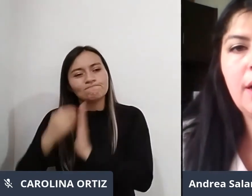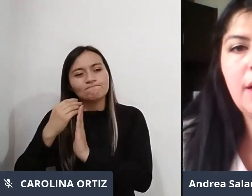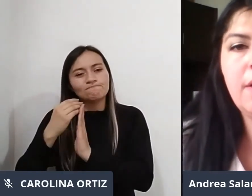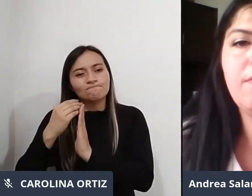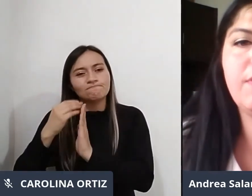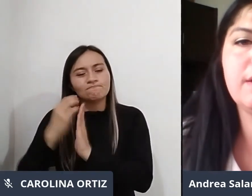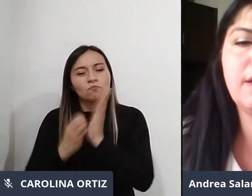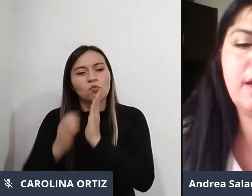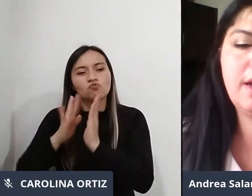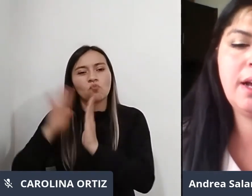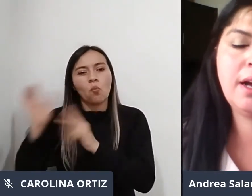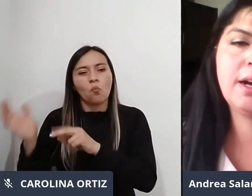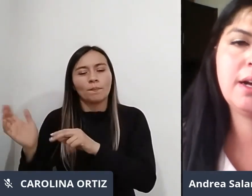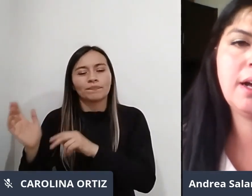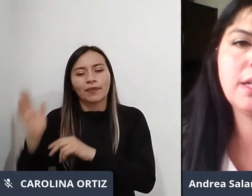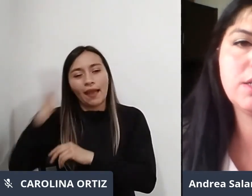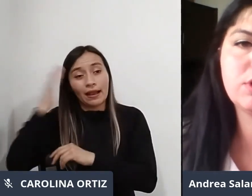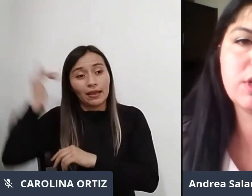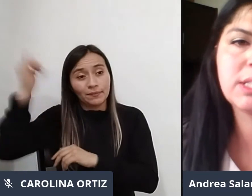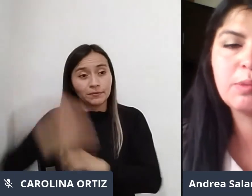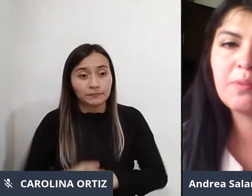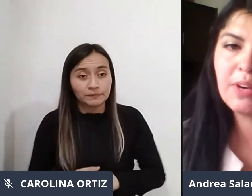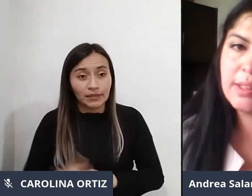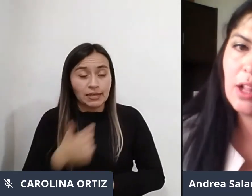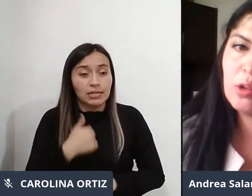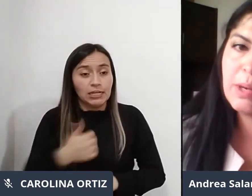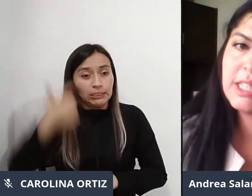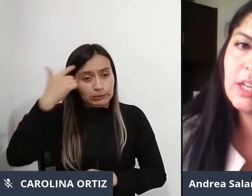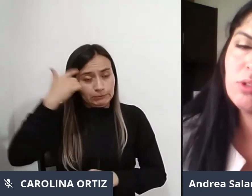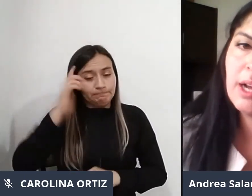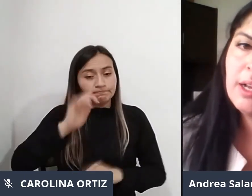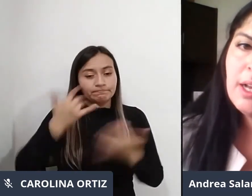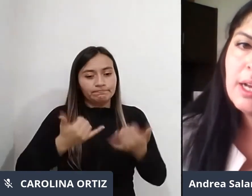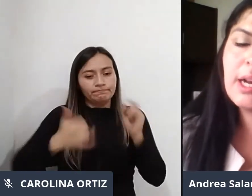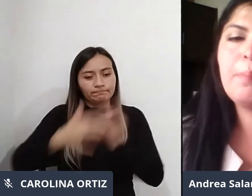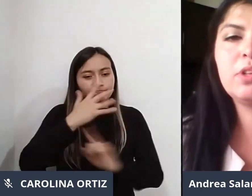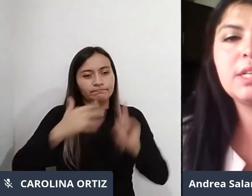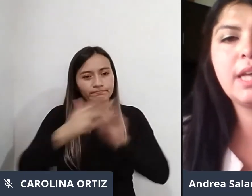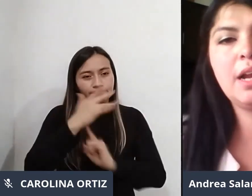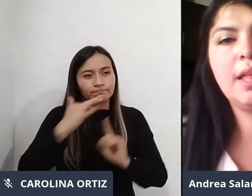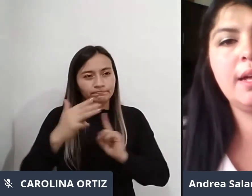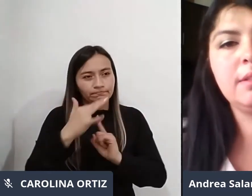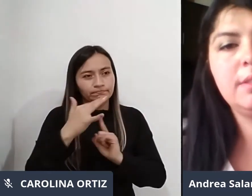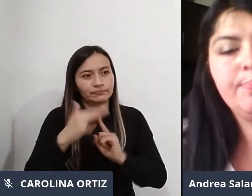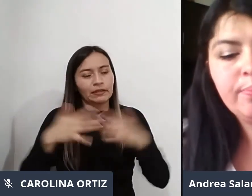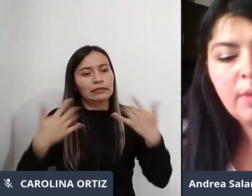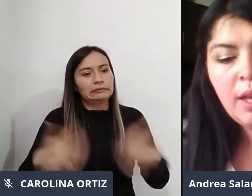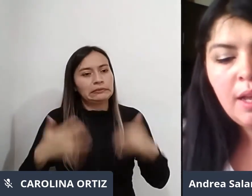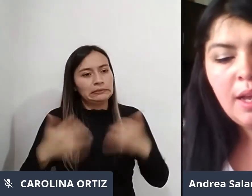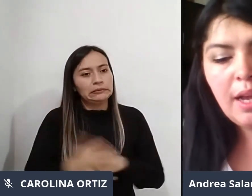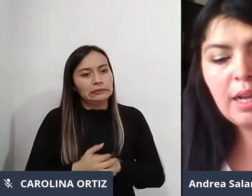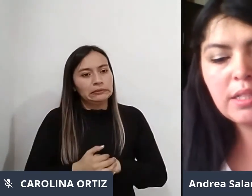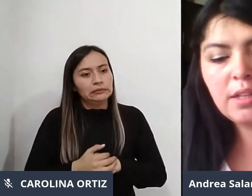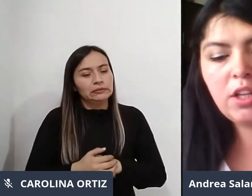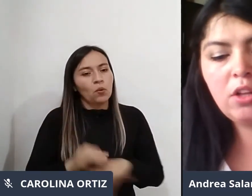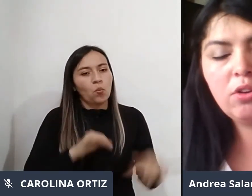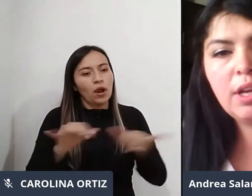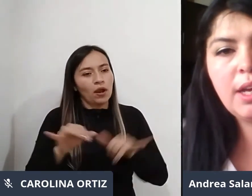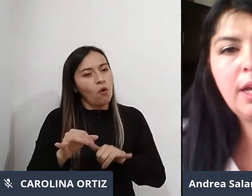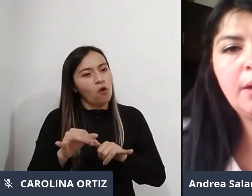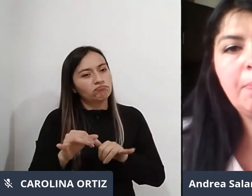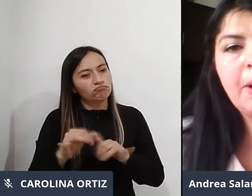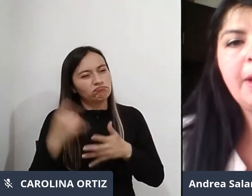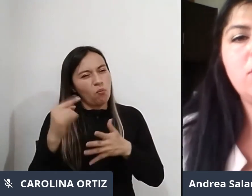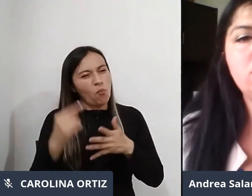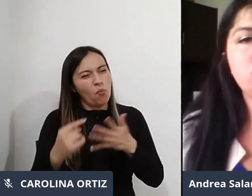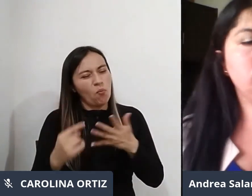ahorita frente a la situación que estamos enfrentando puede ser una gran potencialidad, en el sentido de